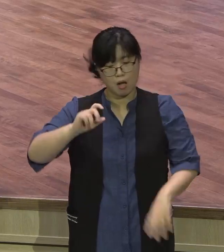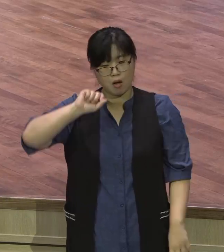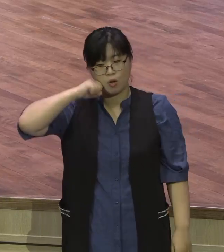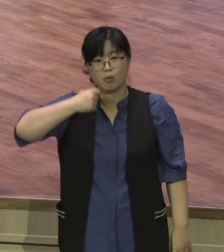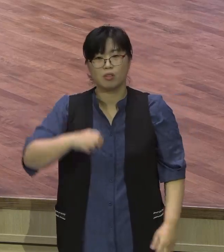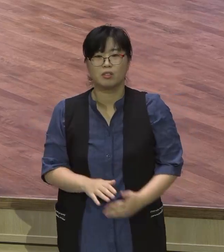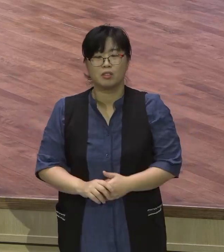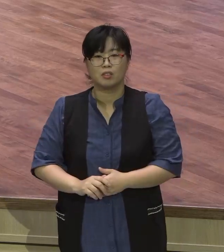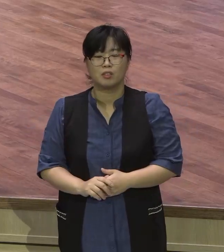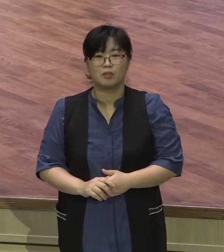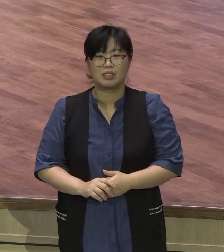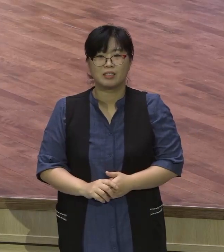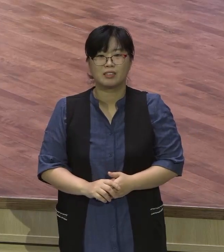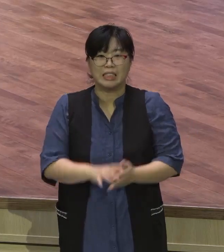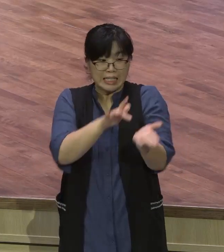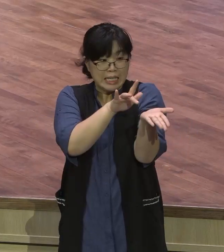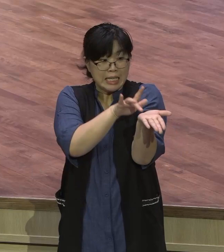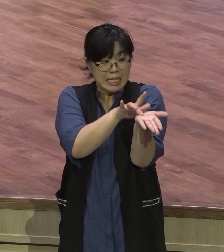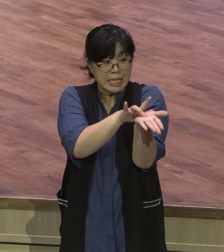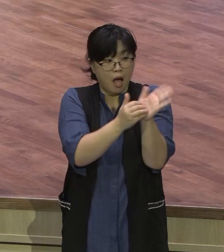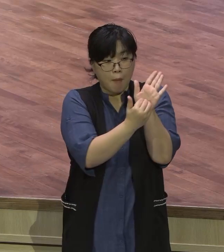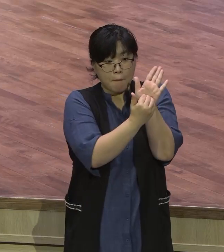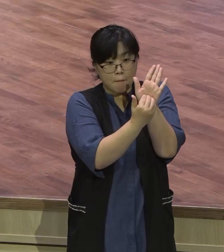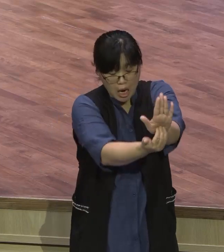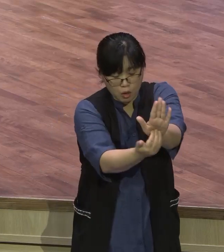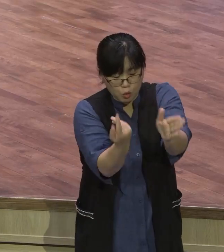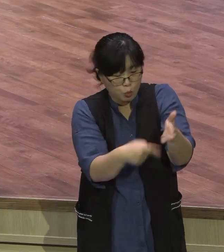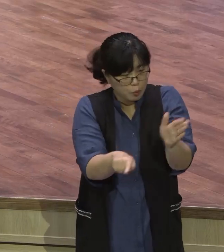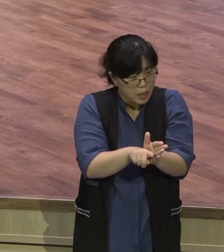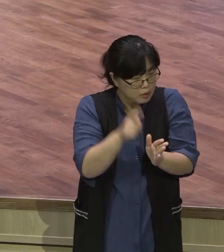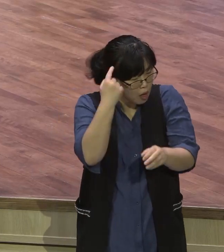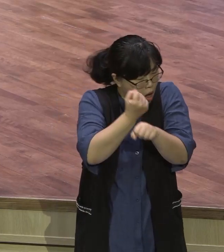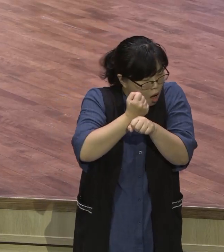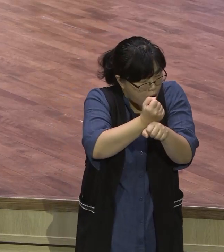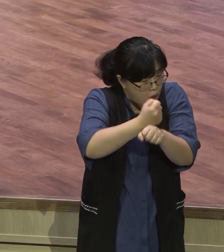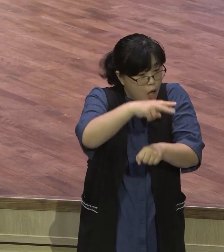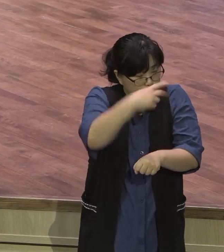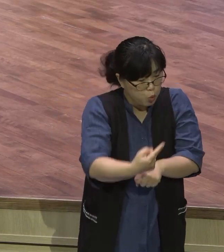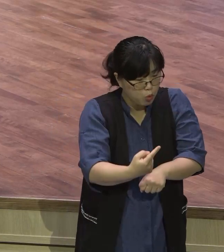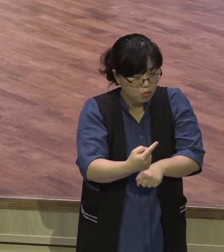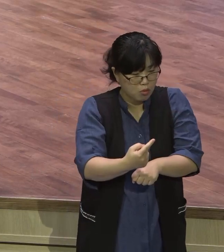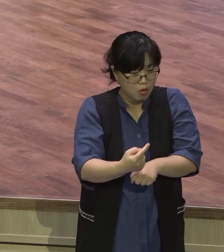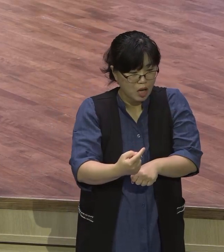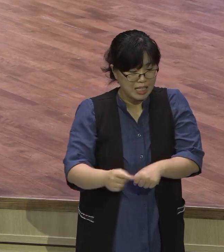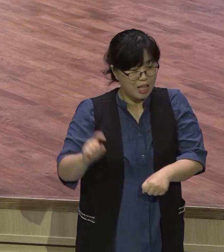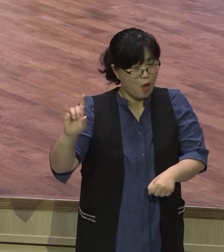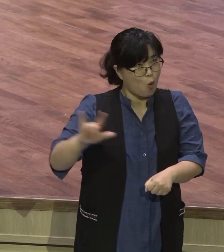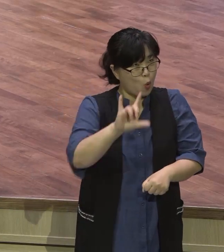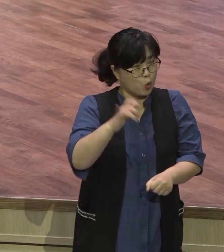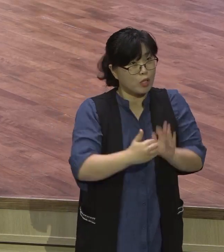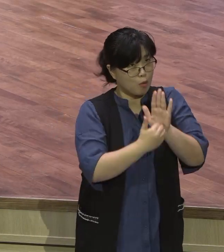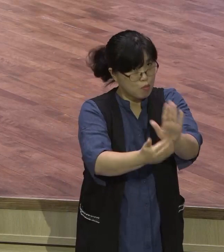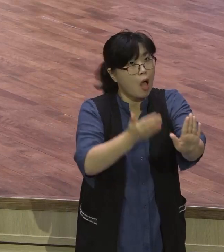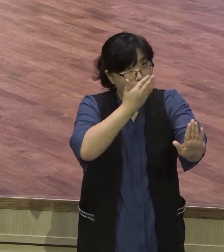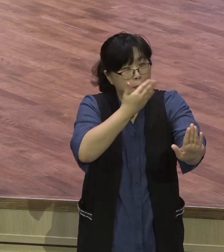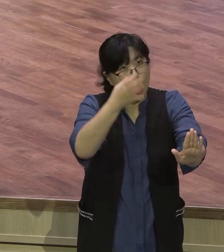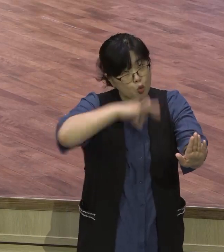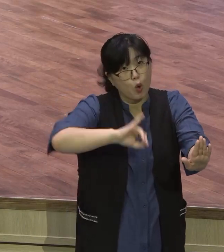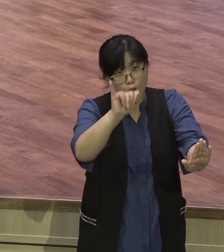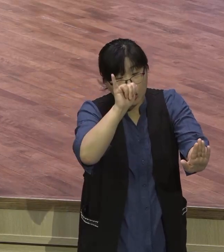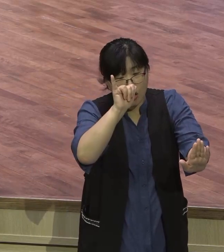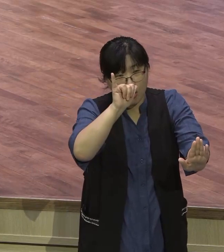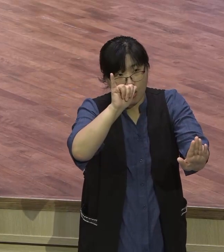말해 하면 상당히 지금 문제가 많다는 거예요 이러니 이걸 뭐 나와본 들 우리는 오직 생명의